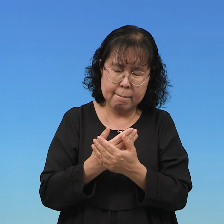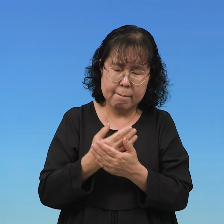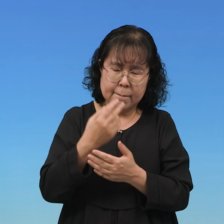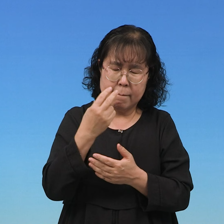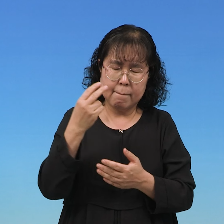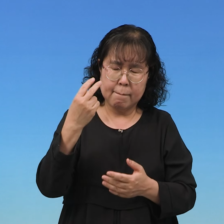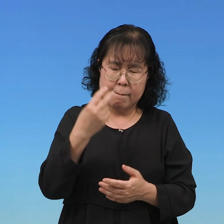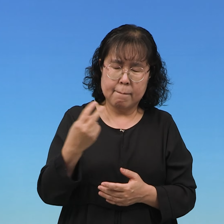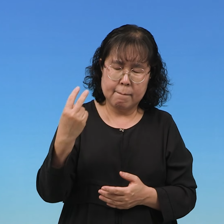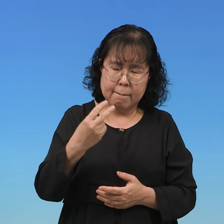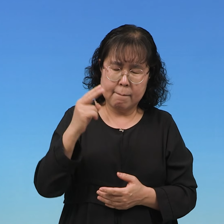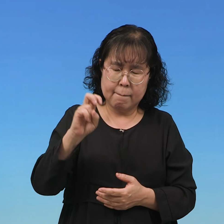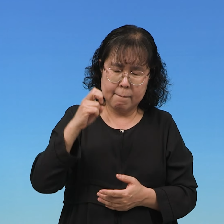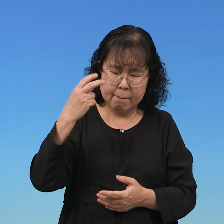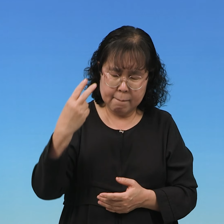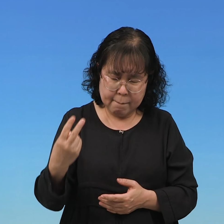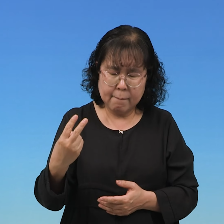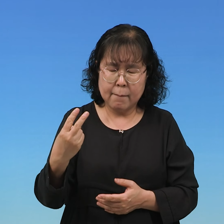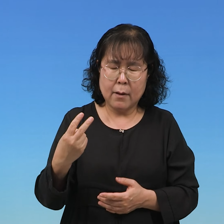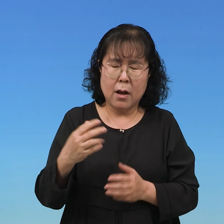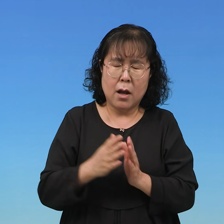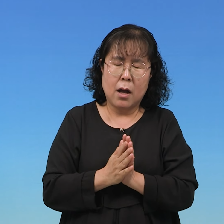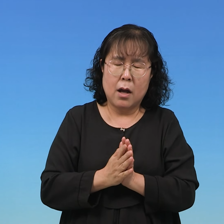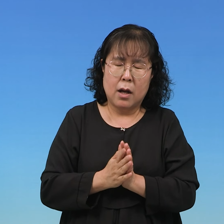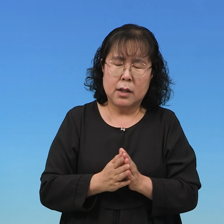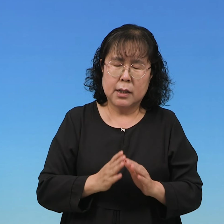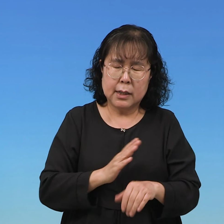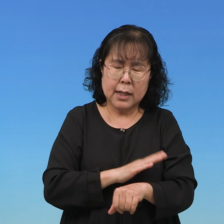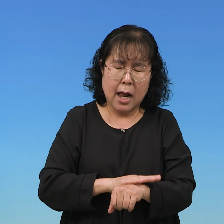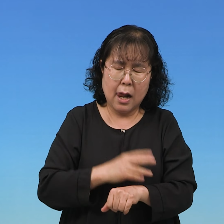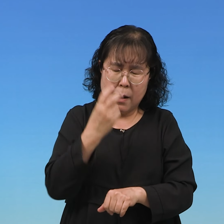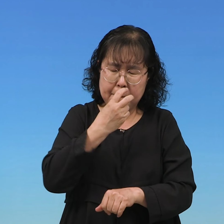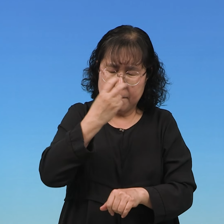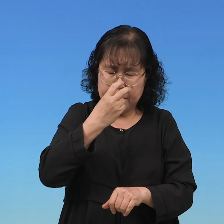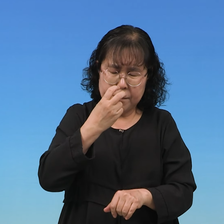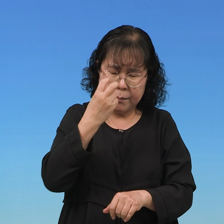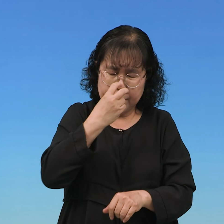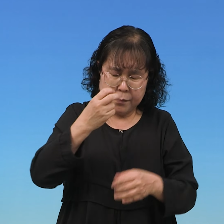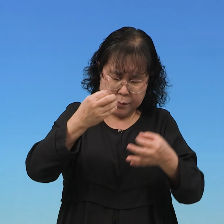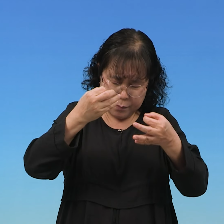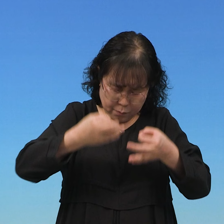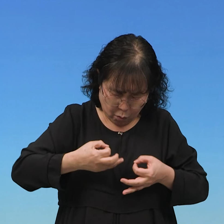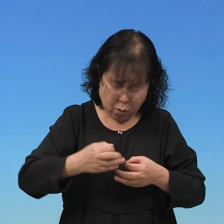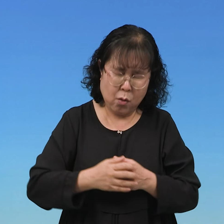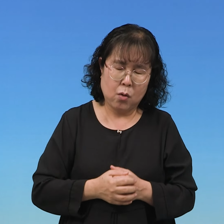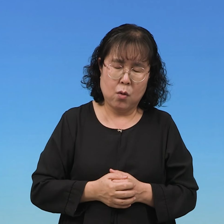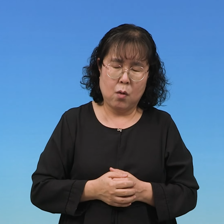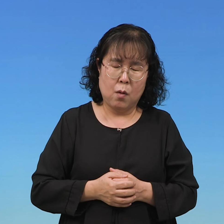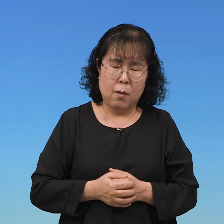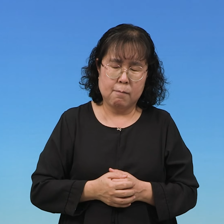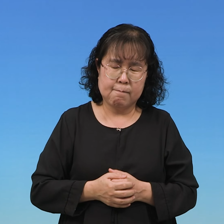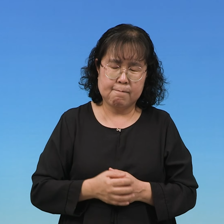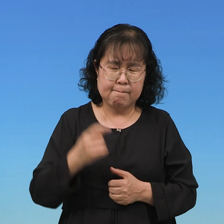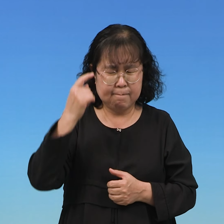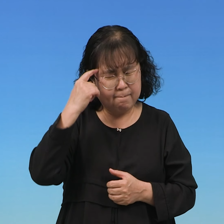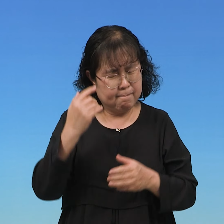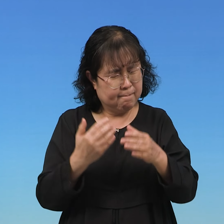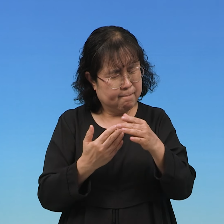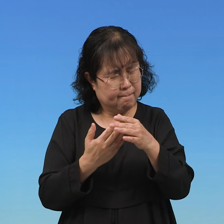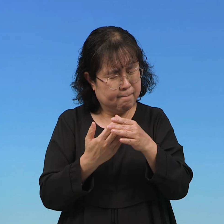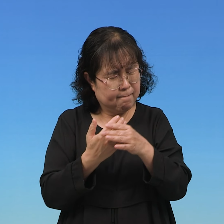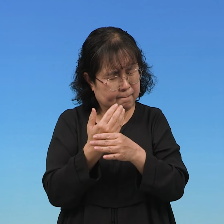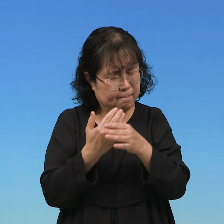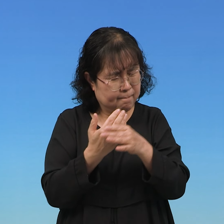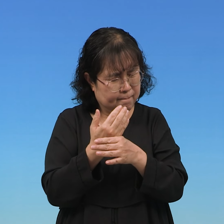남은 2022년 잘 돌아보고 점검하며 잘 마무리하고 아팠던 거, 떠올리고 싶지 않은 그